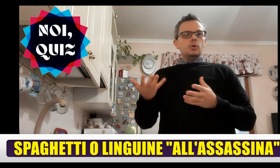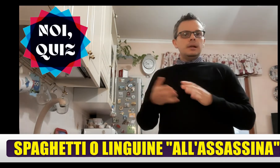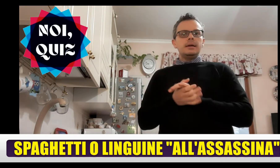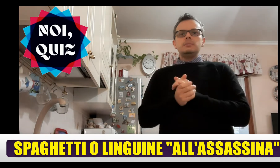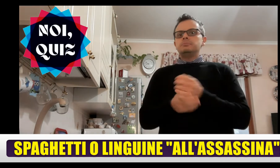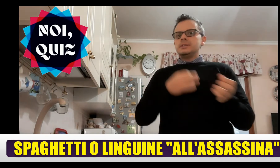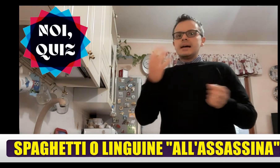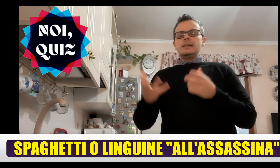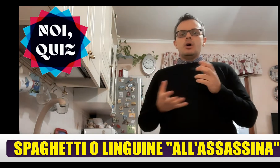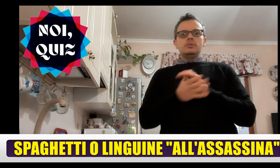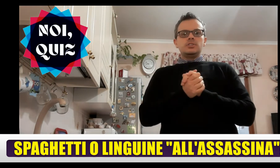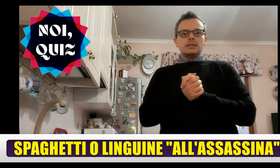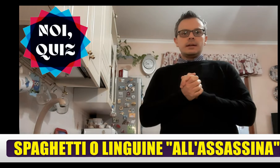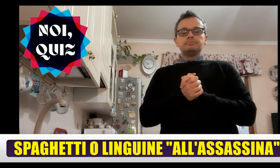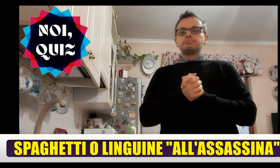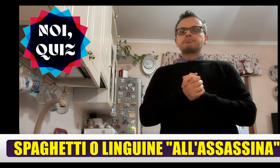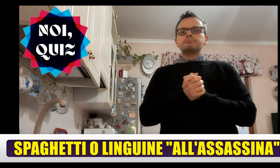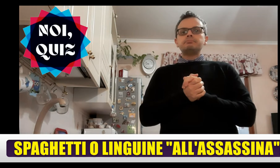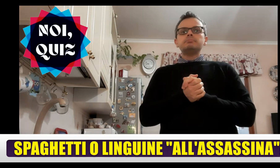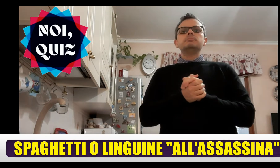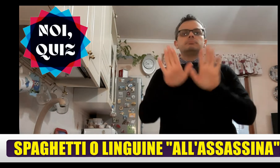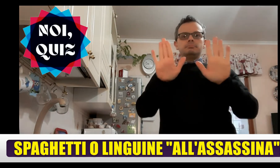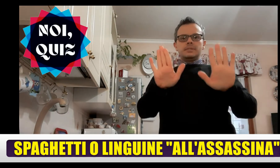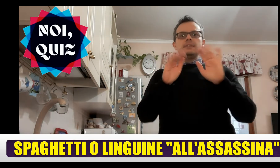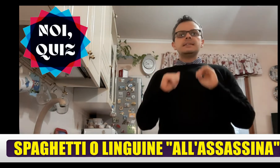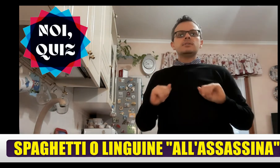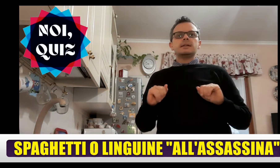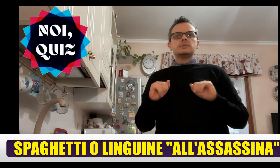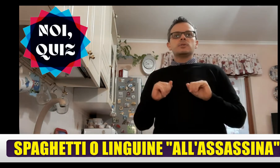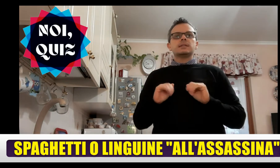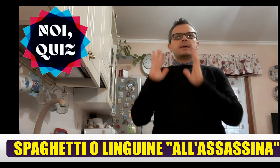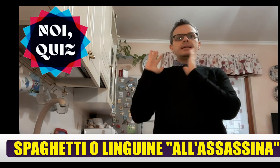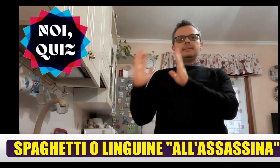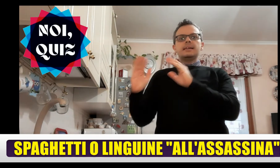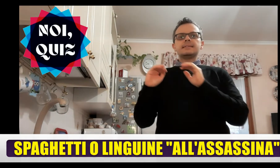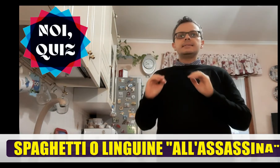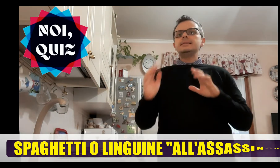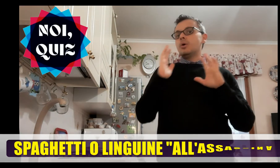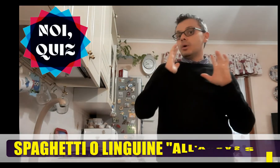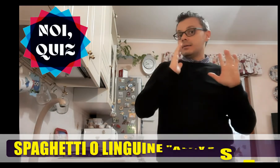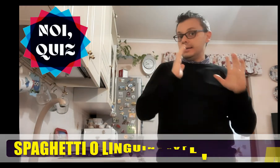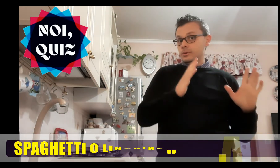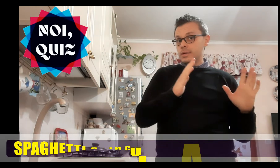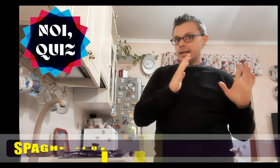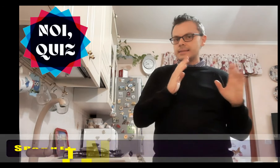cipolle, un po' di sale, l'olio, eccetera. Scrivete la vostra risposta, spaghetti all'assassina o linguine